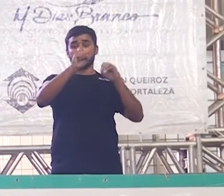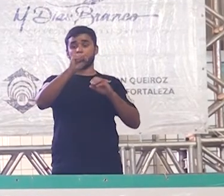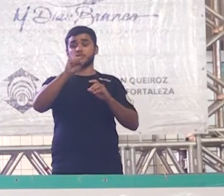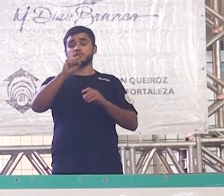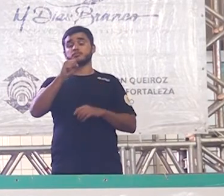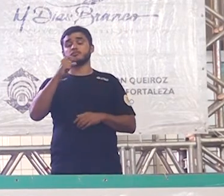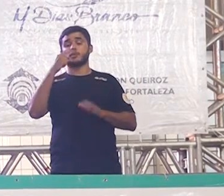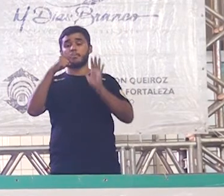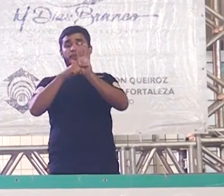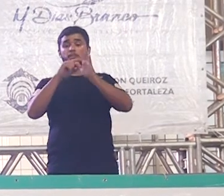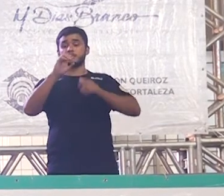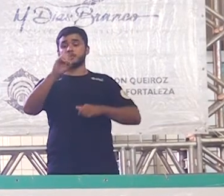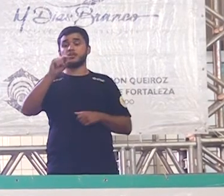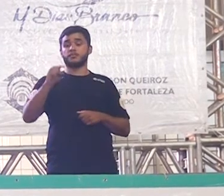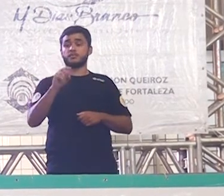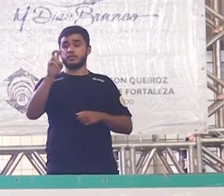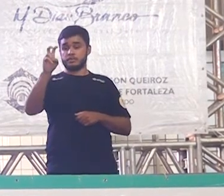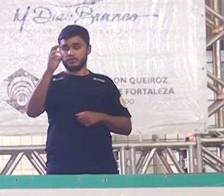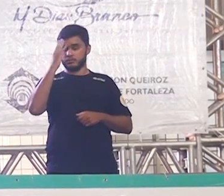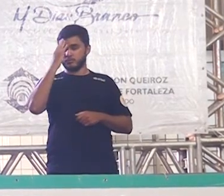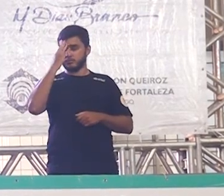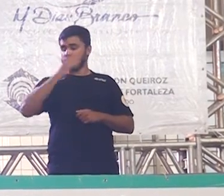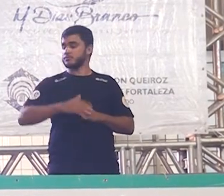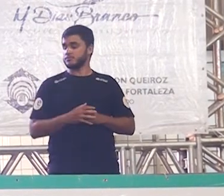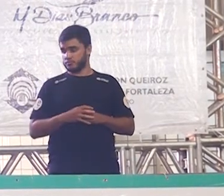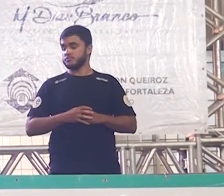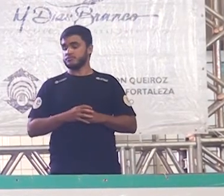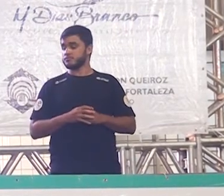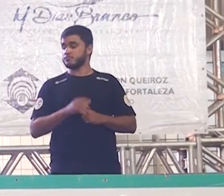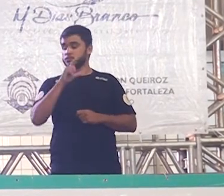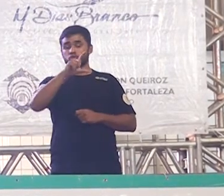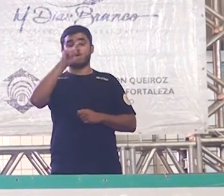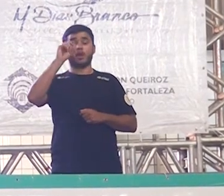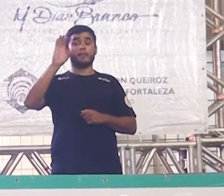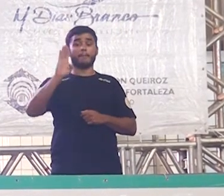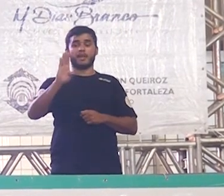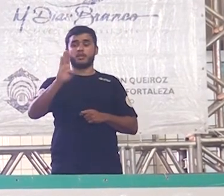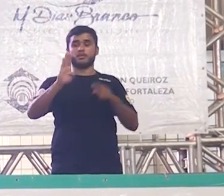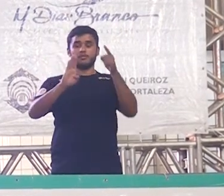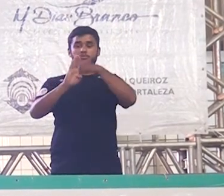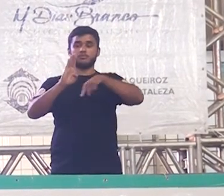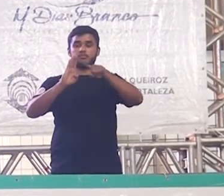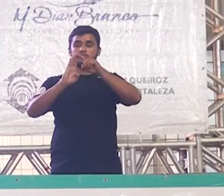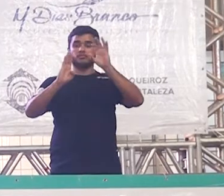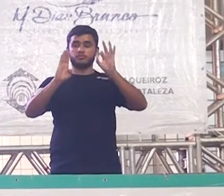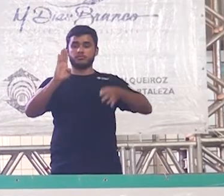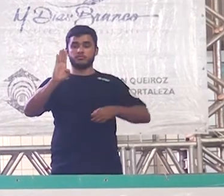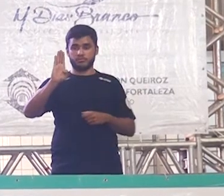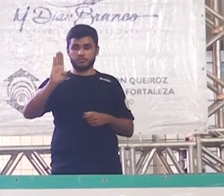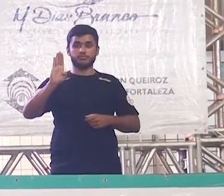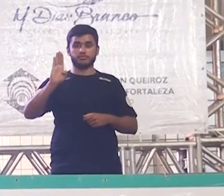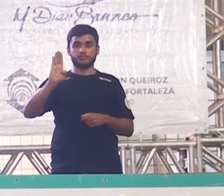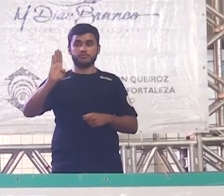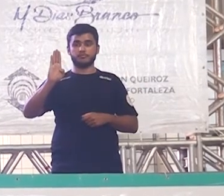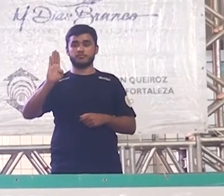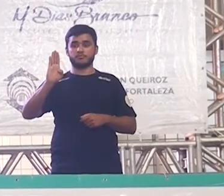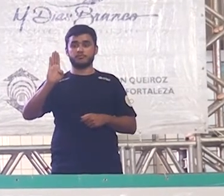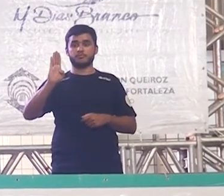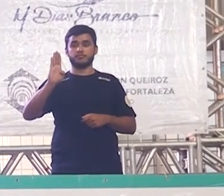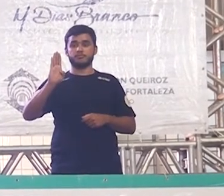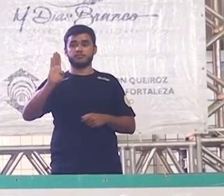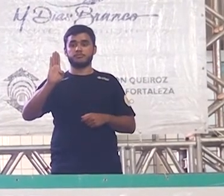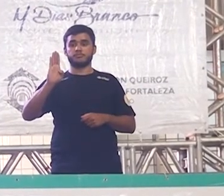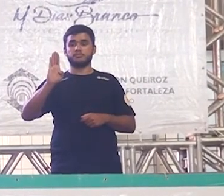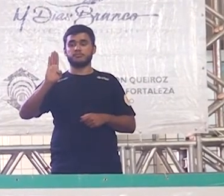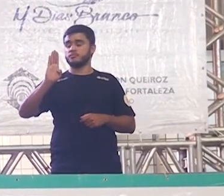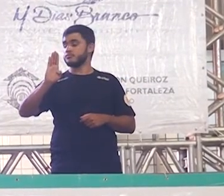dá 0,3 metros por segundo ao quadrado, letra B de bola. Eu tenho distância, 400 e 250 metros,